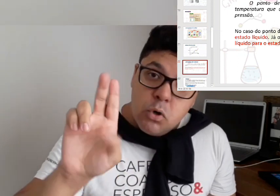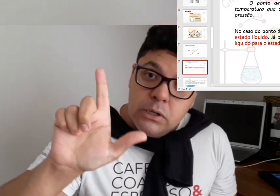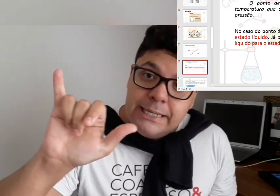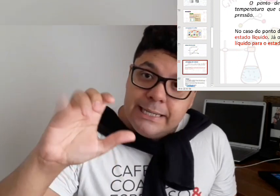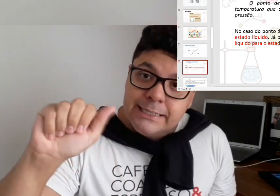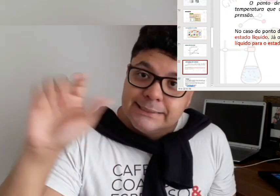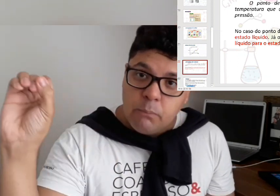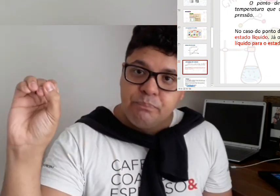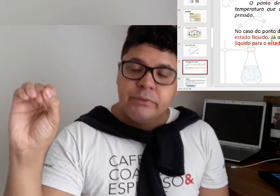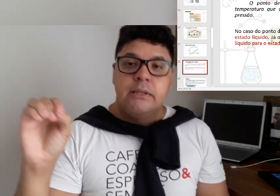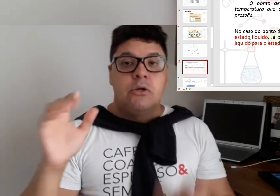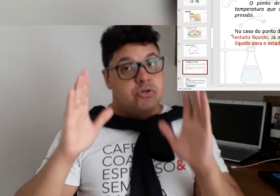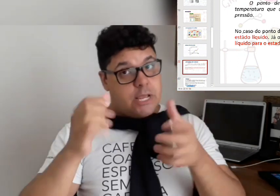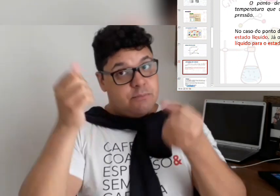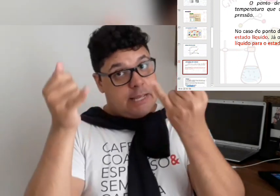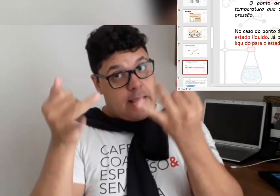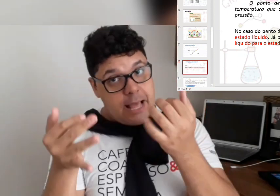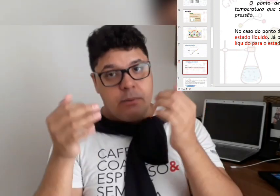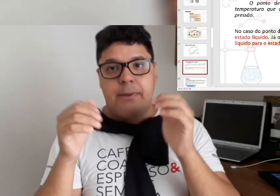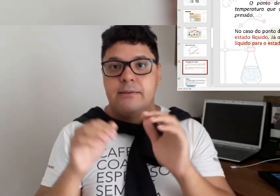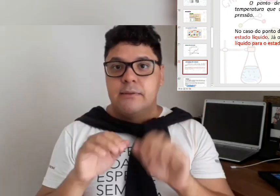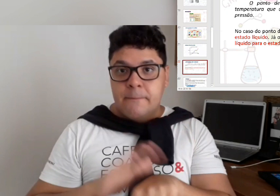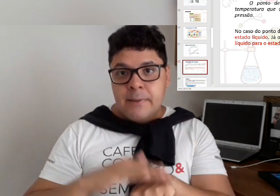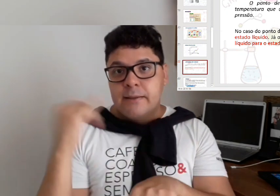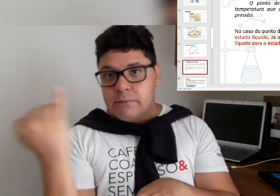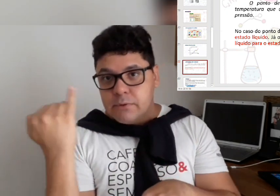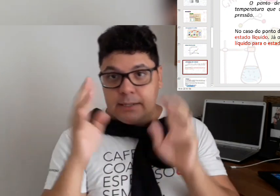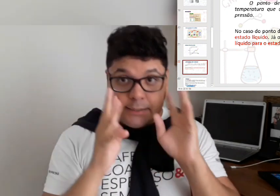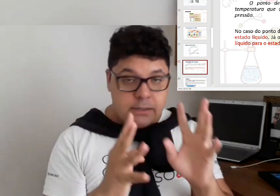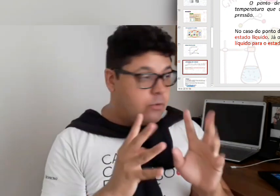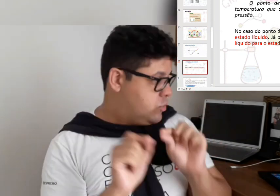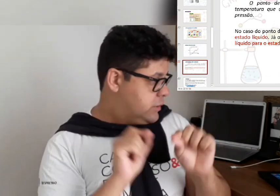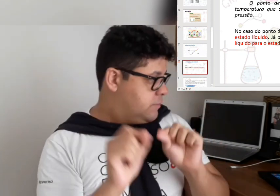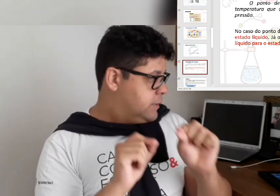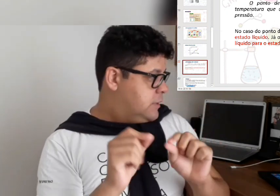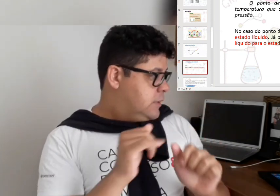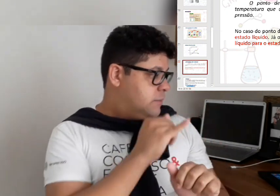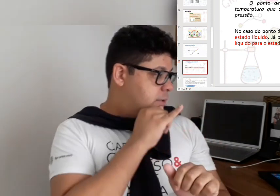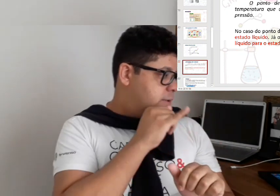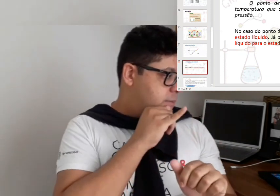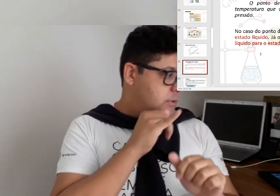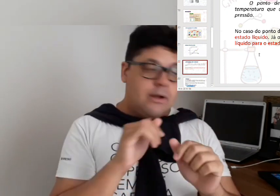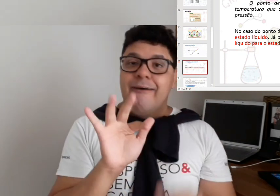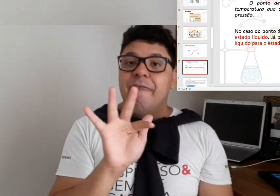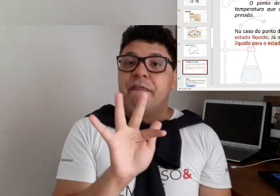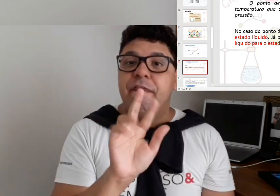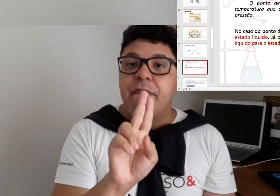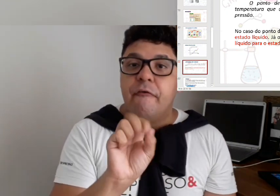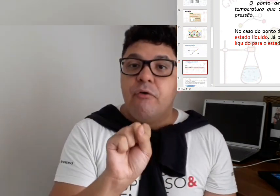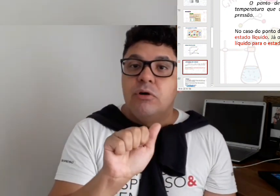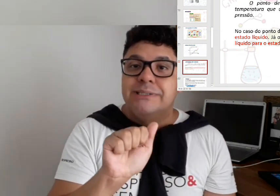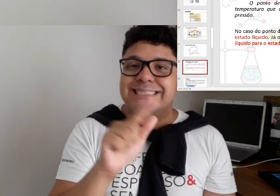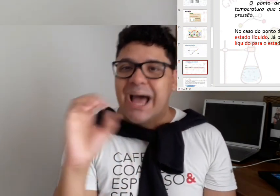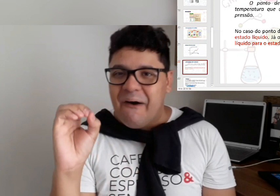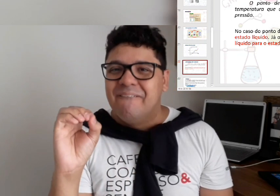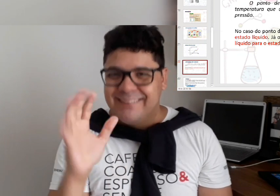estado em uma dada pressão. No caso do ponto de fusão, a substância muda do estado sólido para o estado líquido.